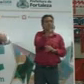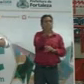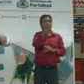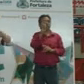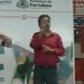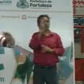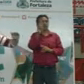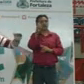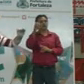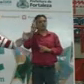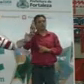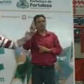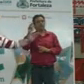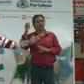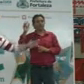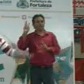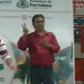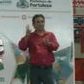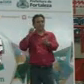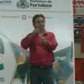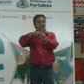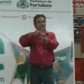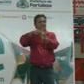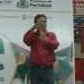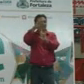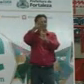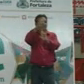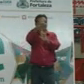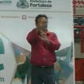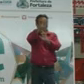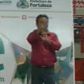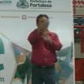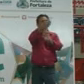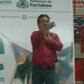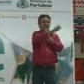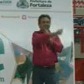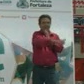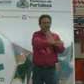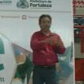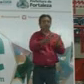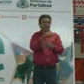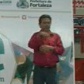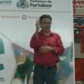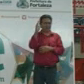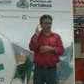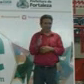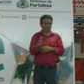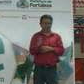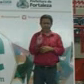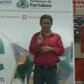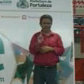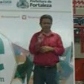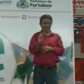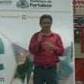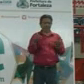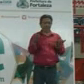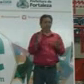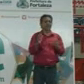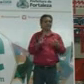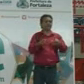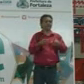R$15, né? No caso, todos os meses a mesma coisa, o que não acontece mais no Brasil. Tudo bem, R$15, 16,